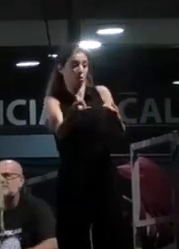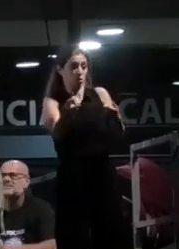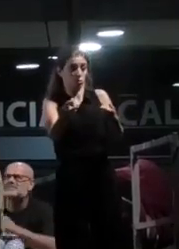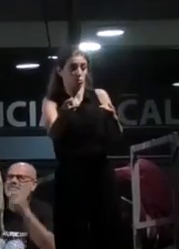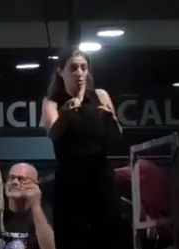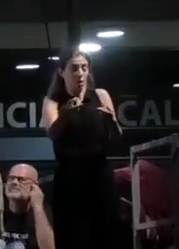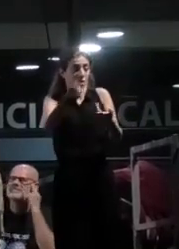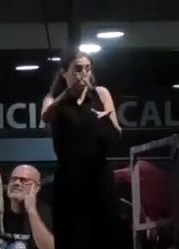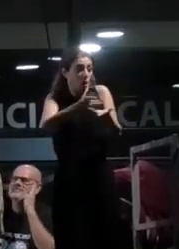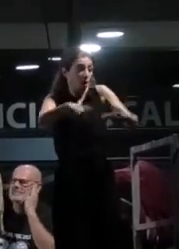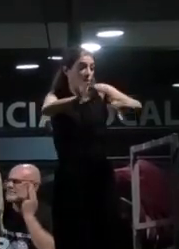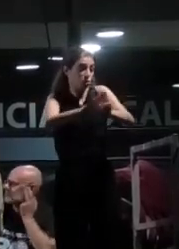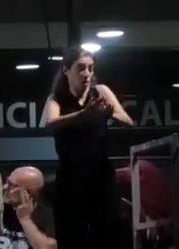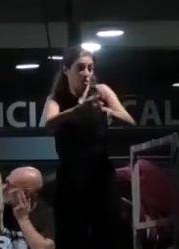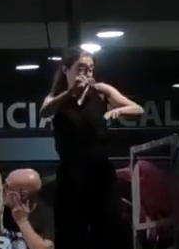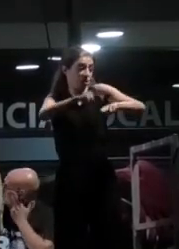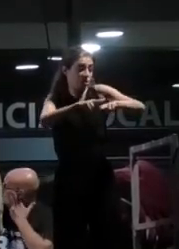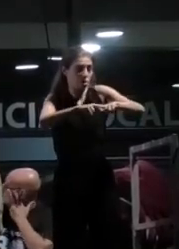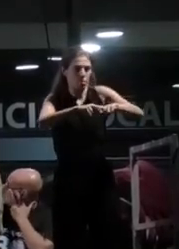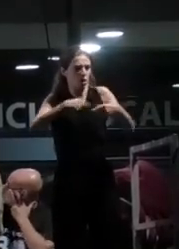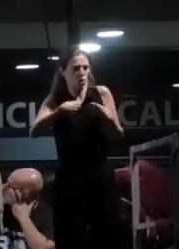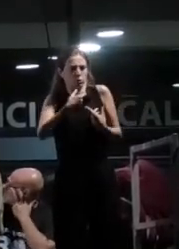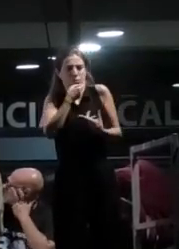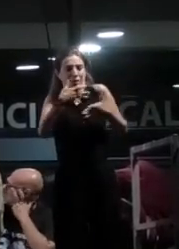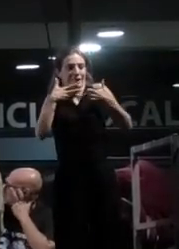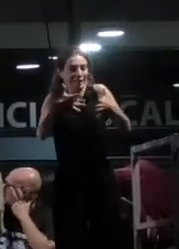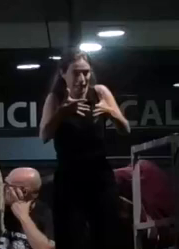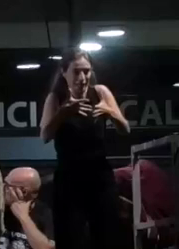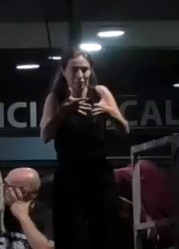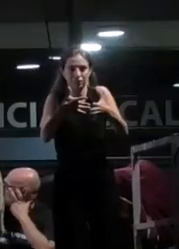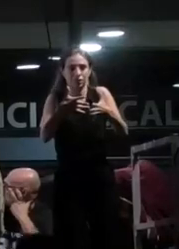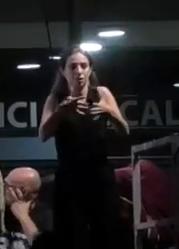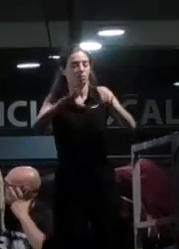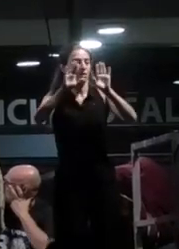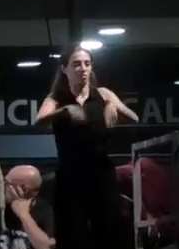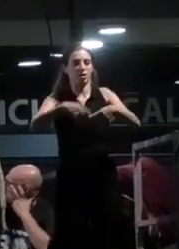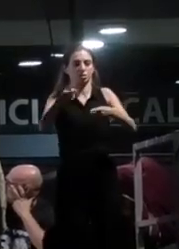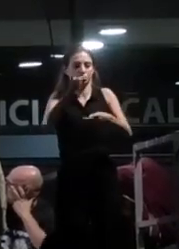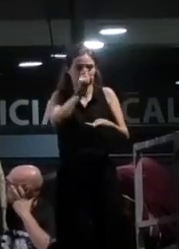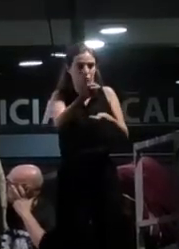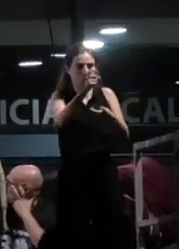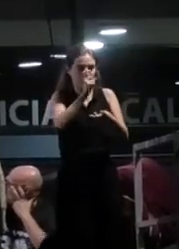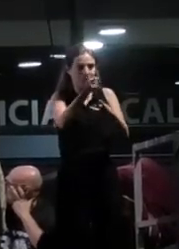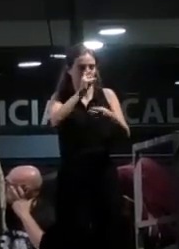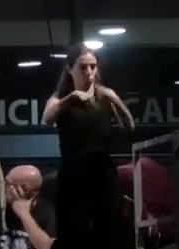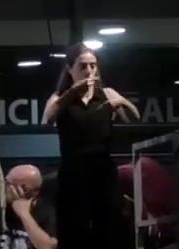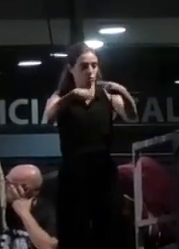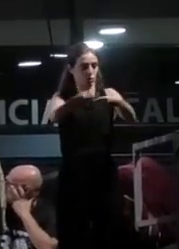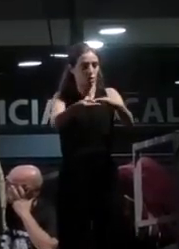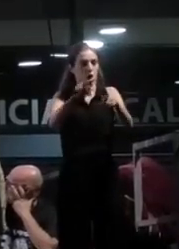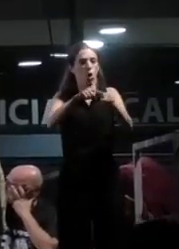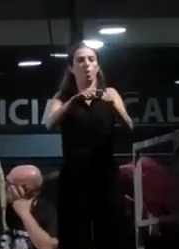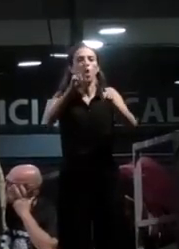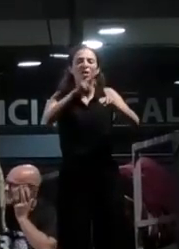ho vam passar tan bé i va agradar tant que ja no vam poder aturar la seva celebració cada any com un